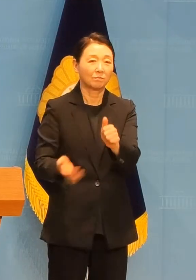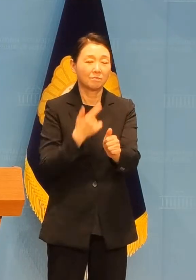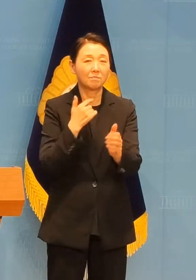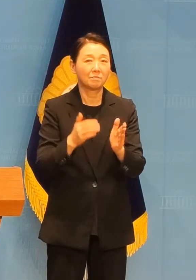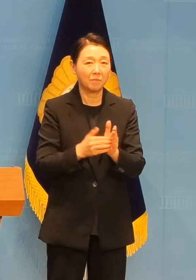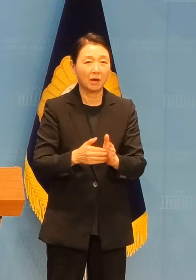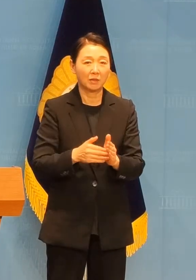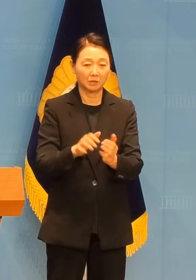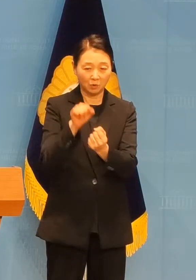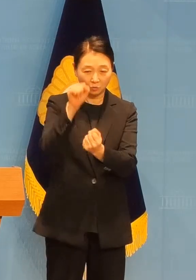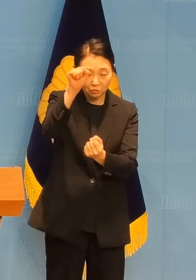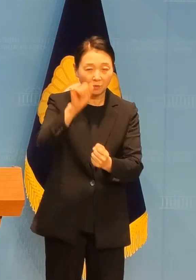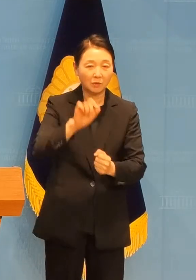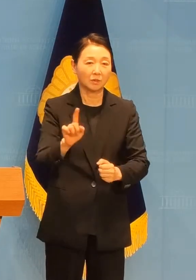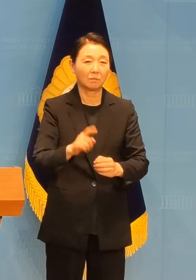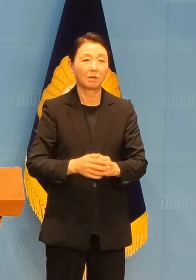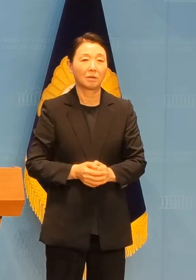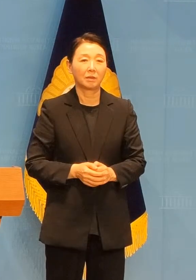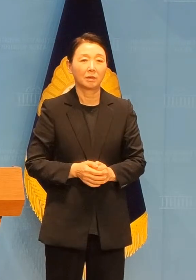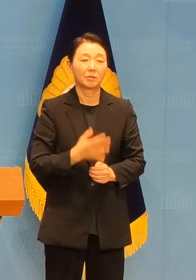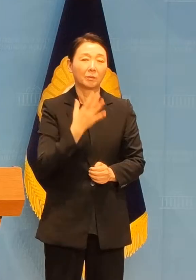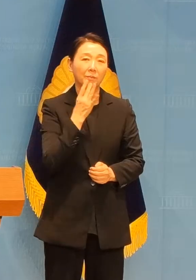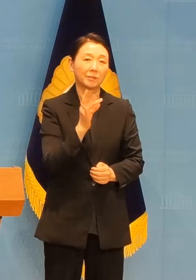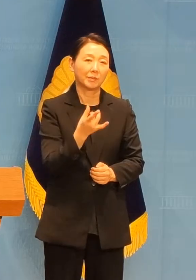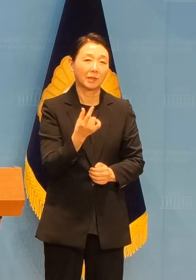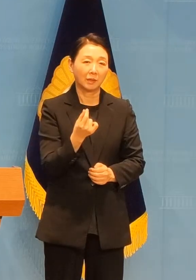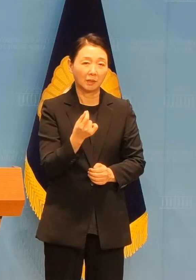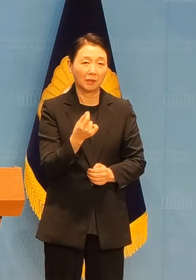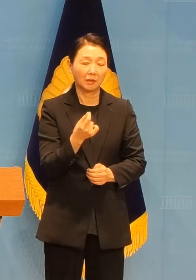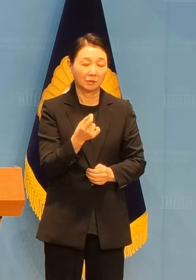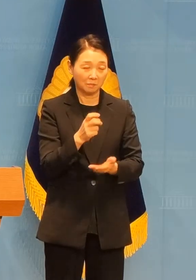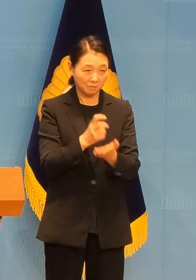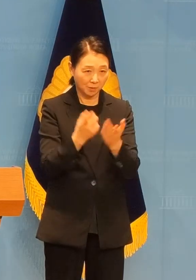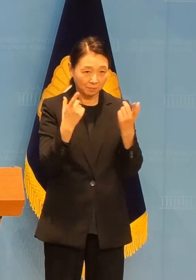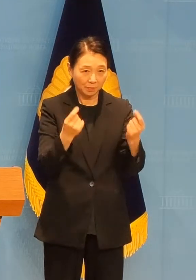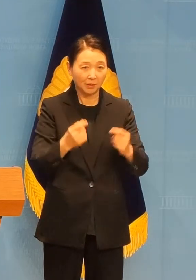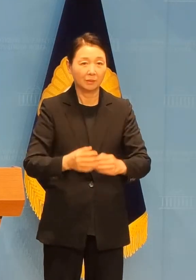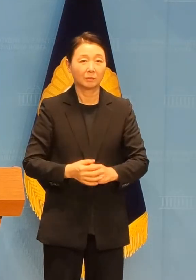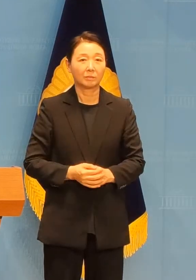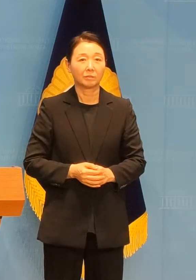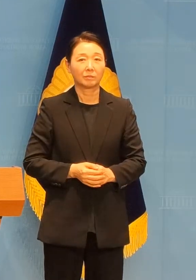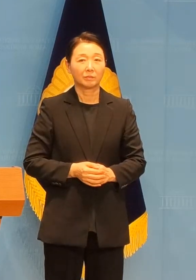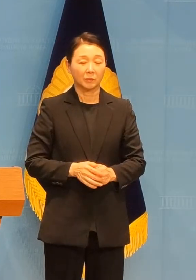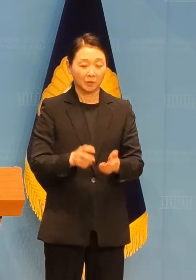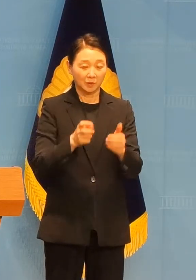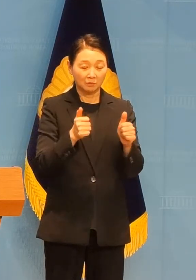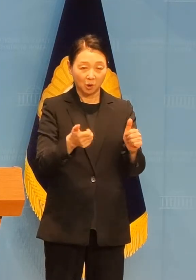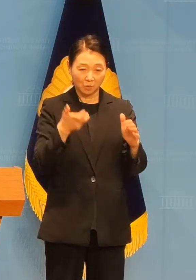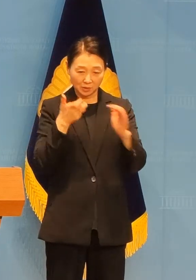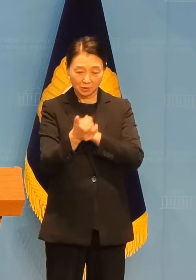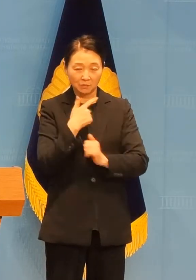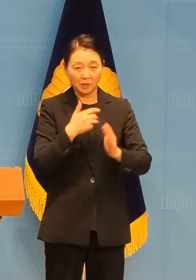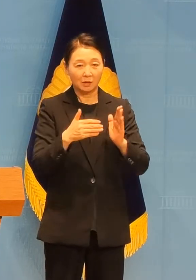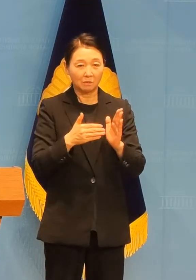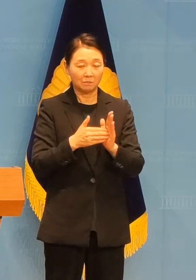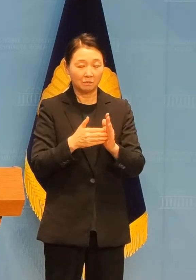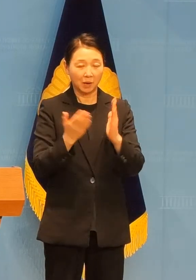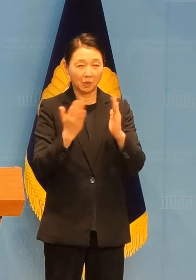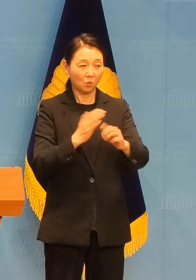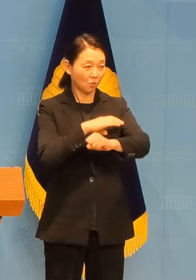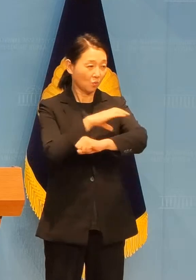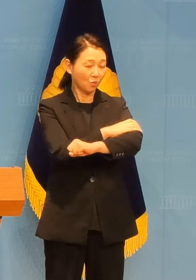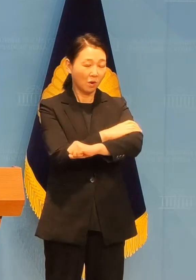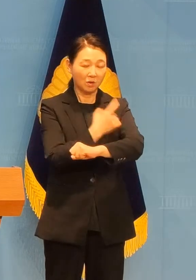이번 구속영장 청구는 너무나 당연하고 정당한 조치입니다. 법원을 침탈하고 공권력을